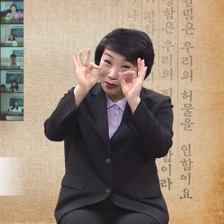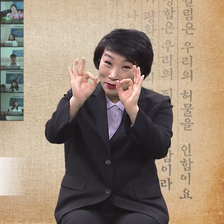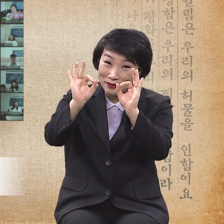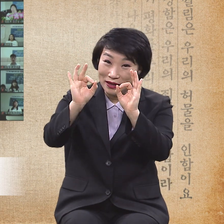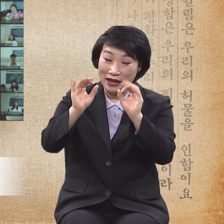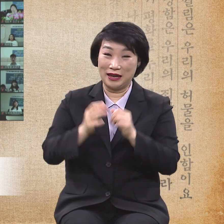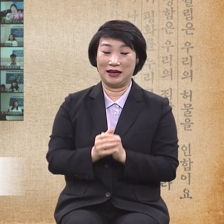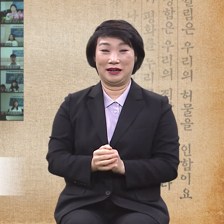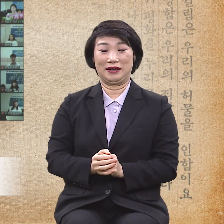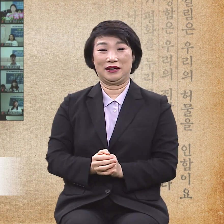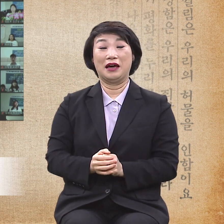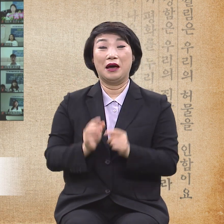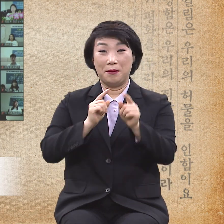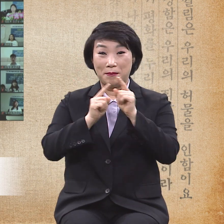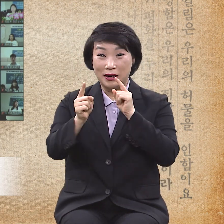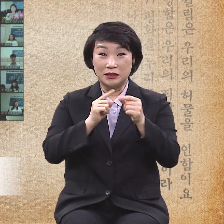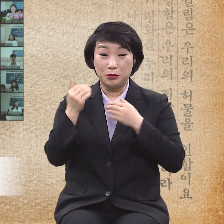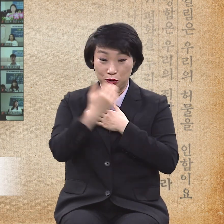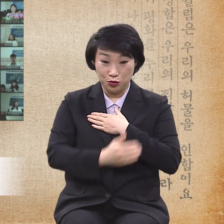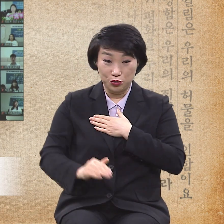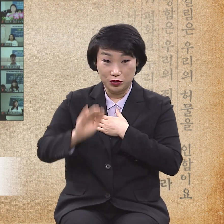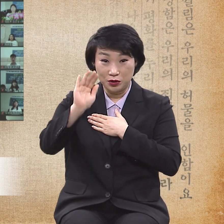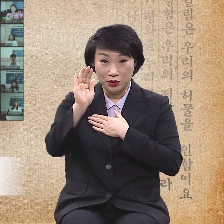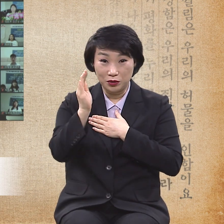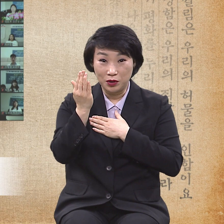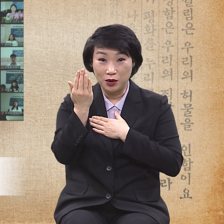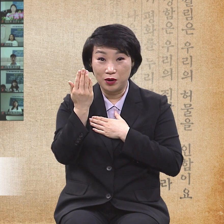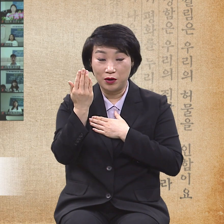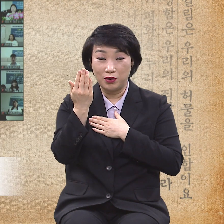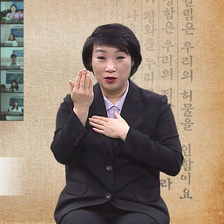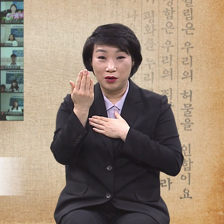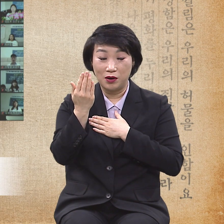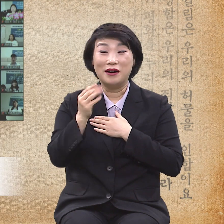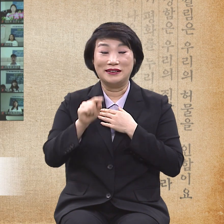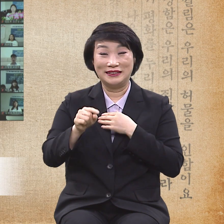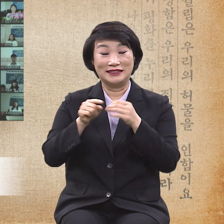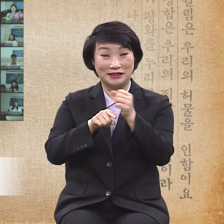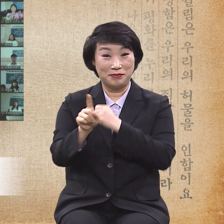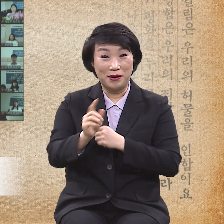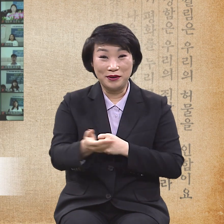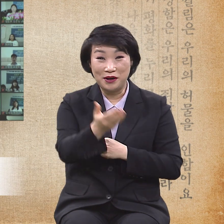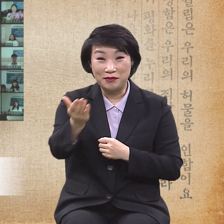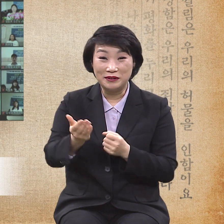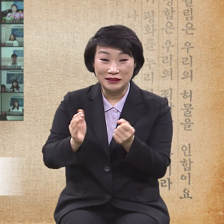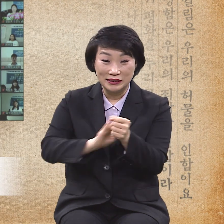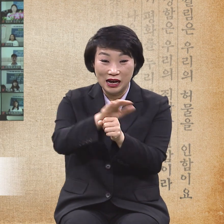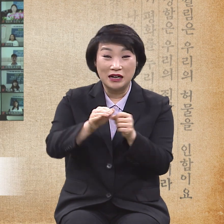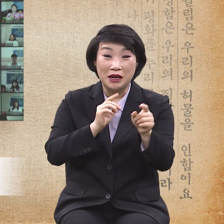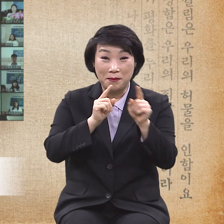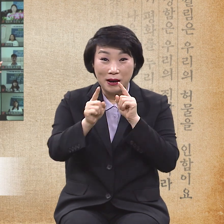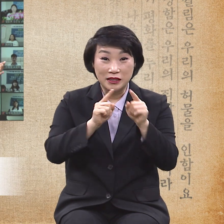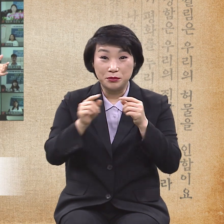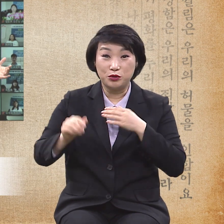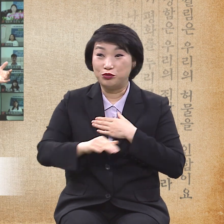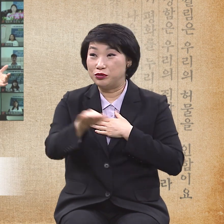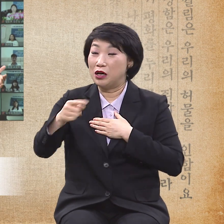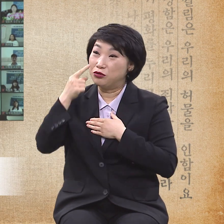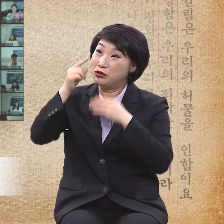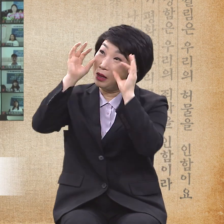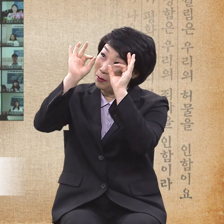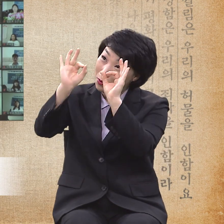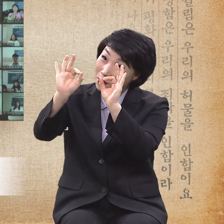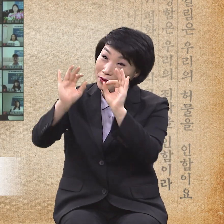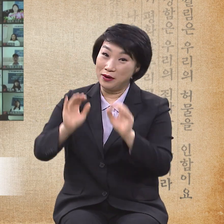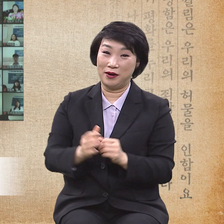눈에 보이도록 말씀이 육신이 되어 바꿔 말하면 사랑의 말씀이 우리 눈에